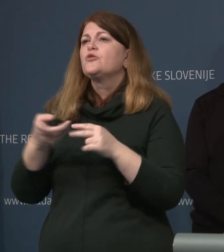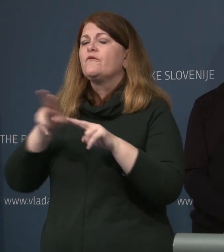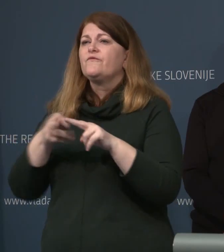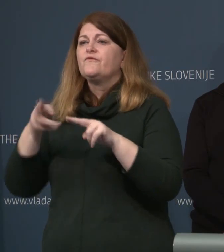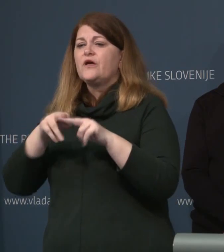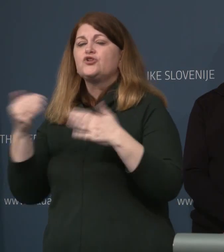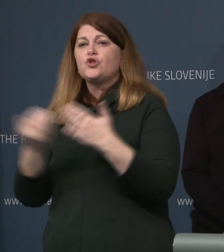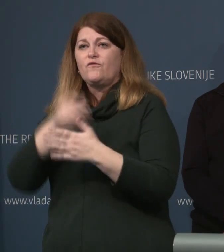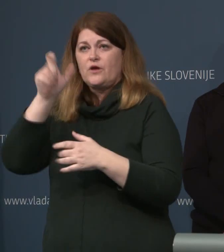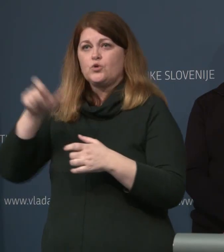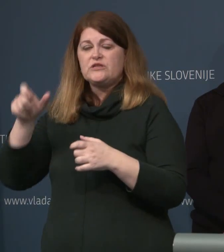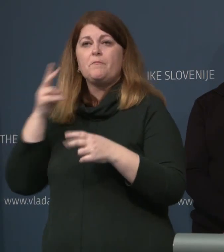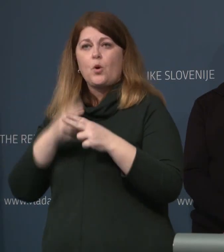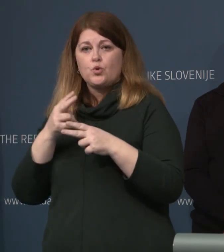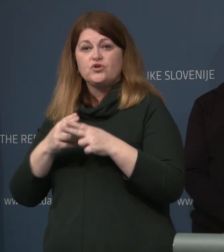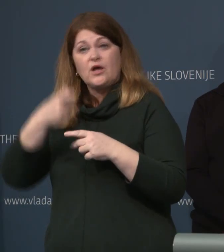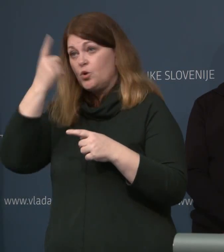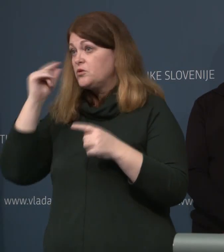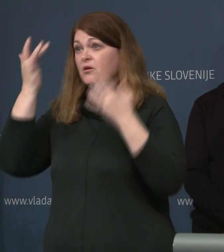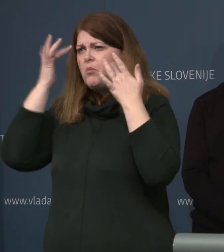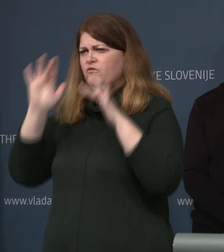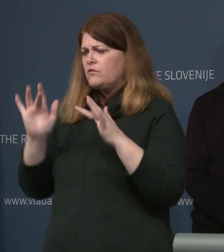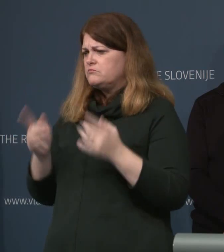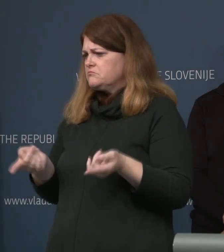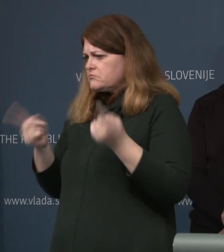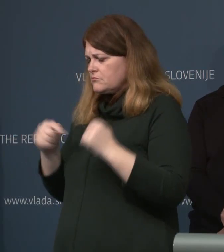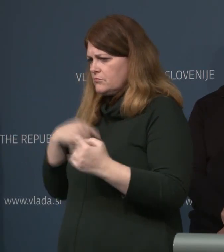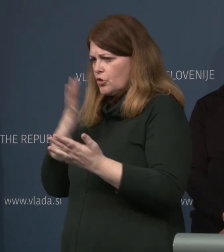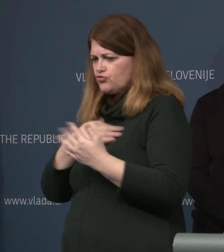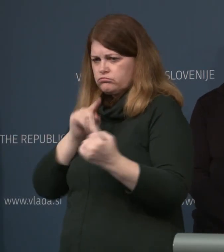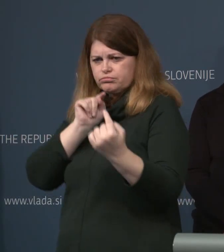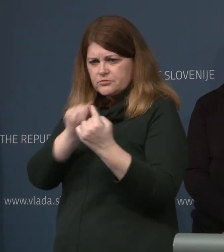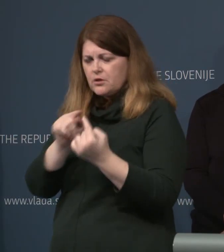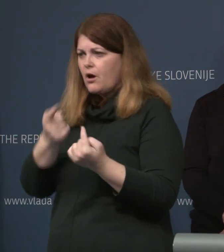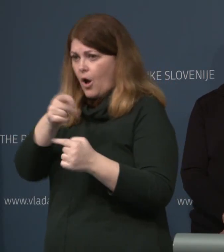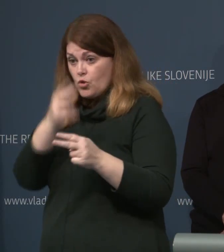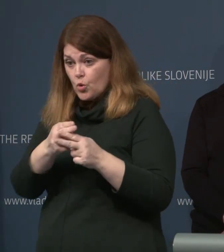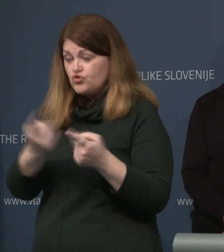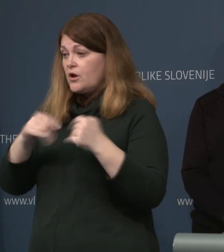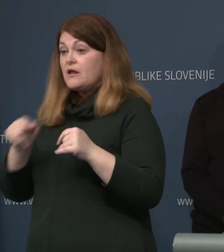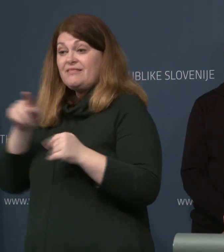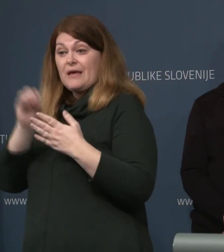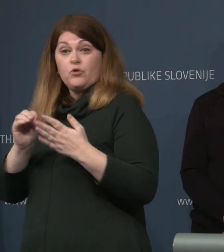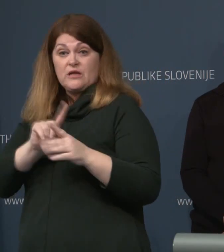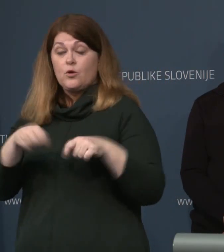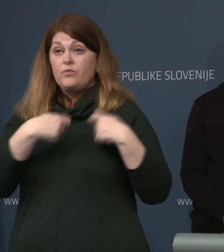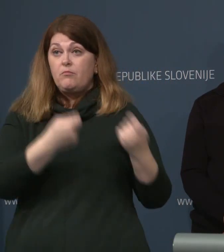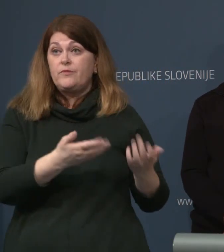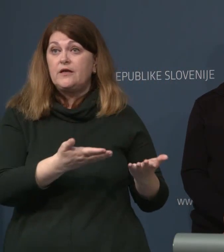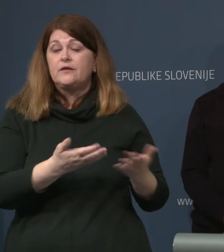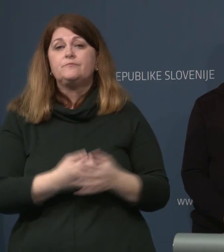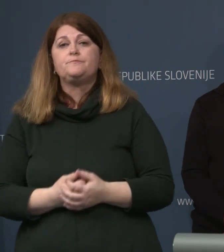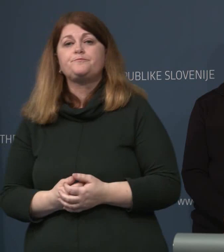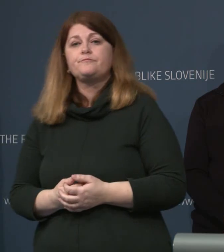več novih oseb okuženih, ljudje ne bodo vedeli, ali so bili z njimi v stiku ali ne, ker pač teh podatkov ne dajete. Ne.